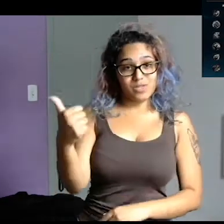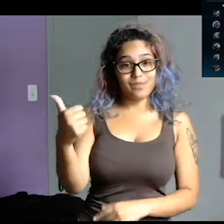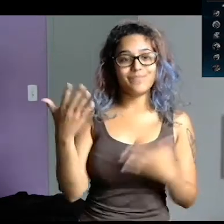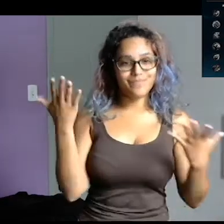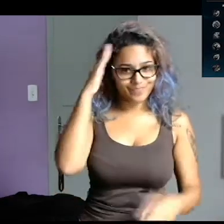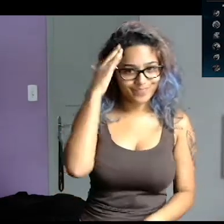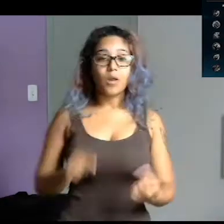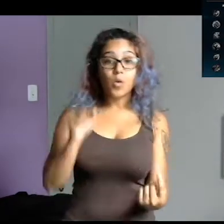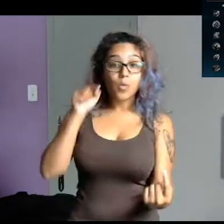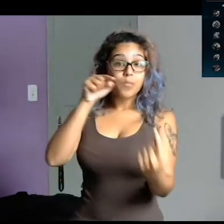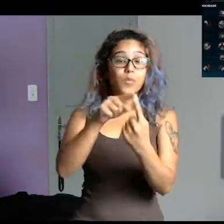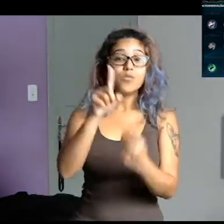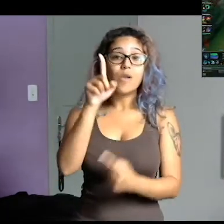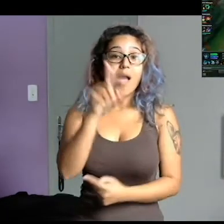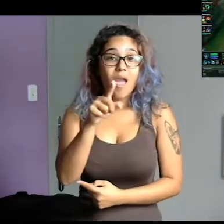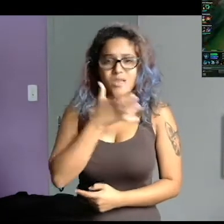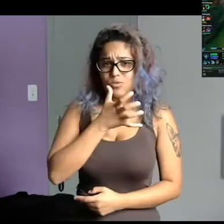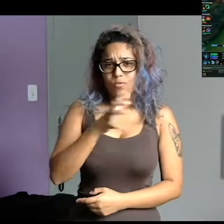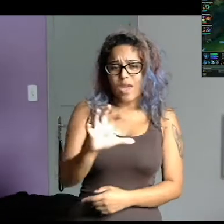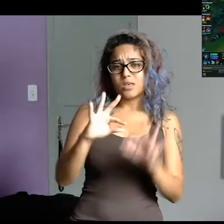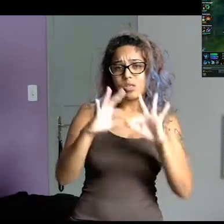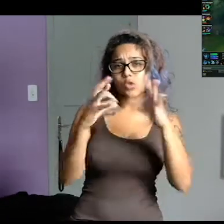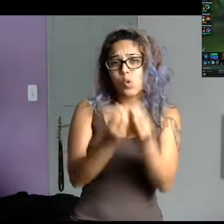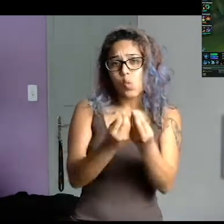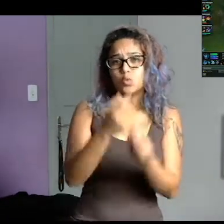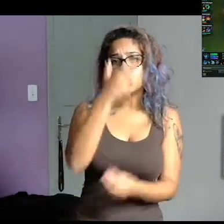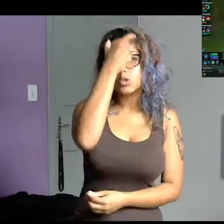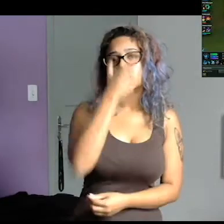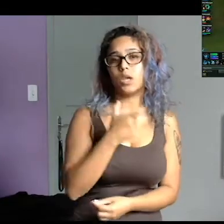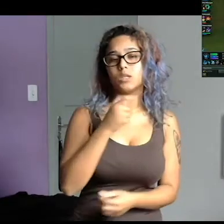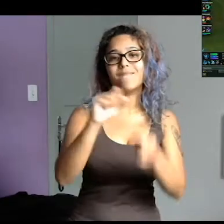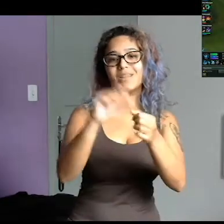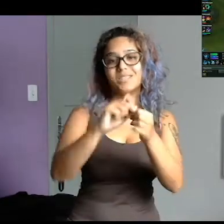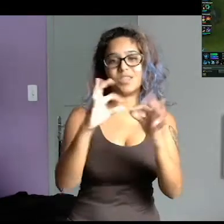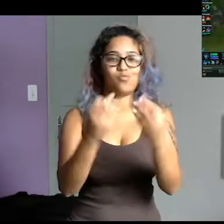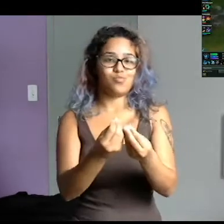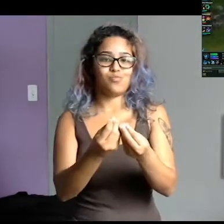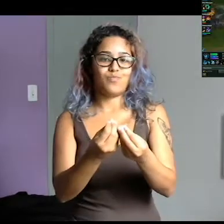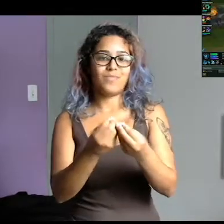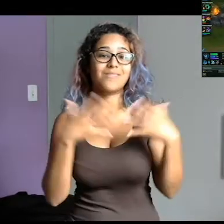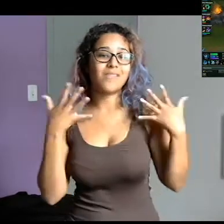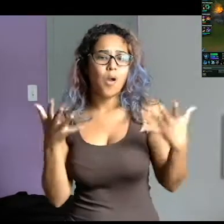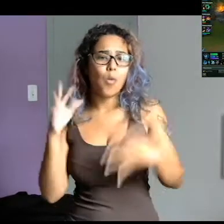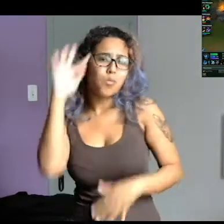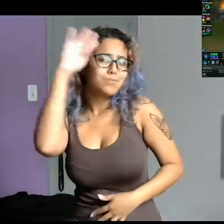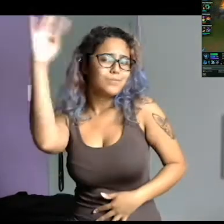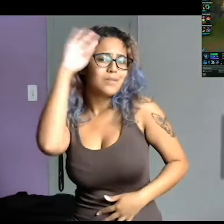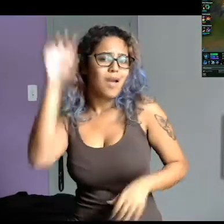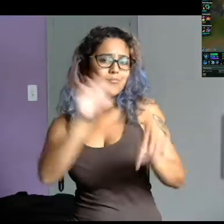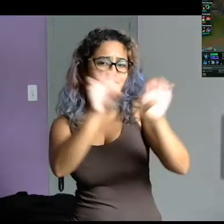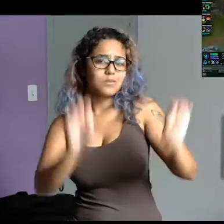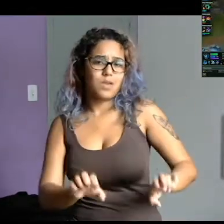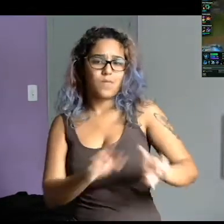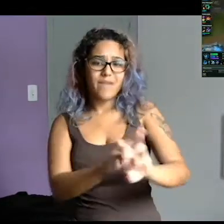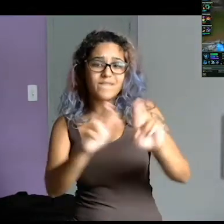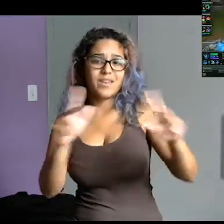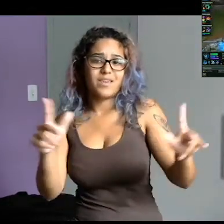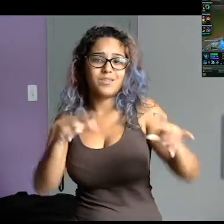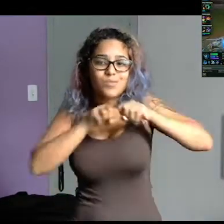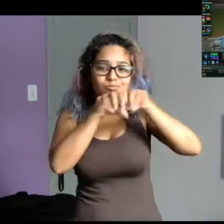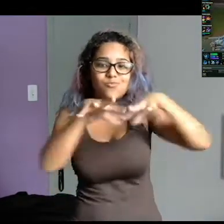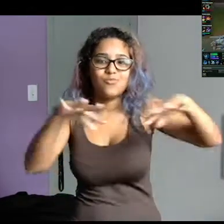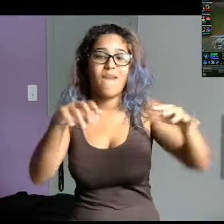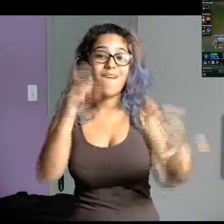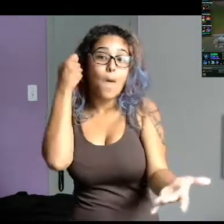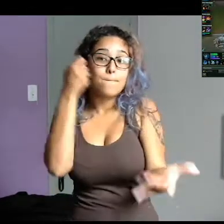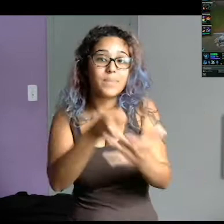para conseguir a maior quantidade de benefícios. A questão a gente não quer que todos os campeões façam de tudo. A forma que a gente pensou o sistema é